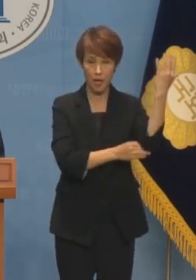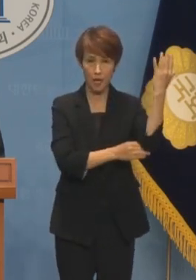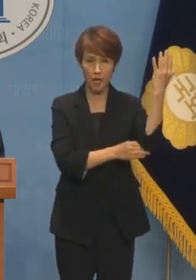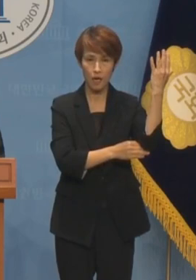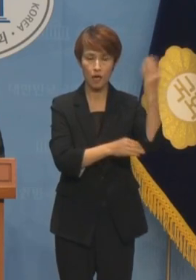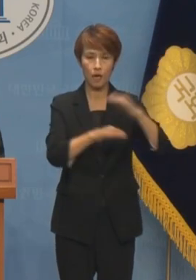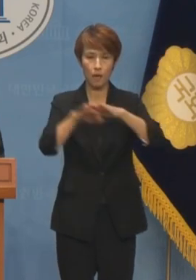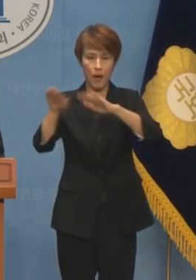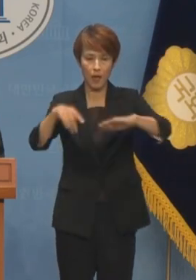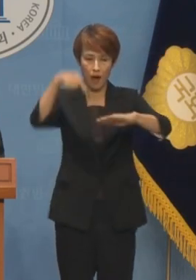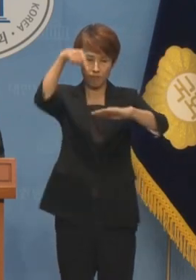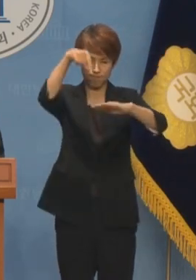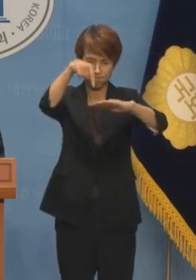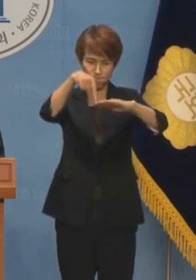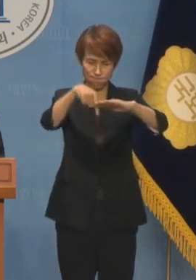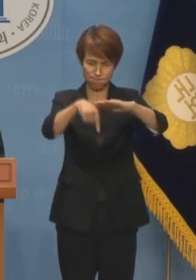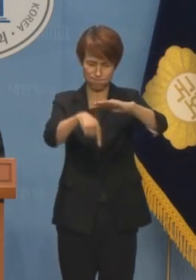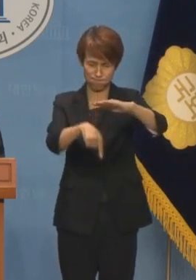해서 시료를